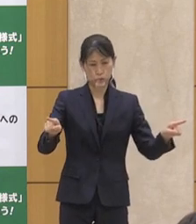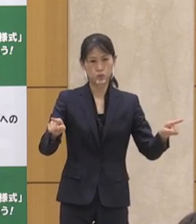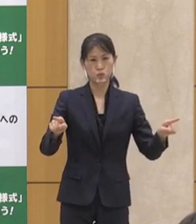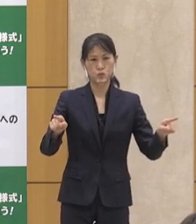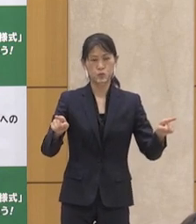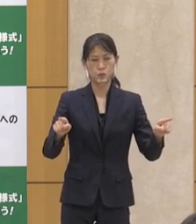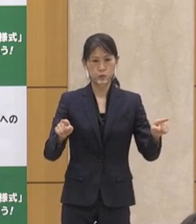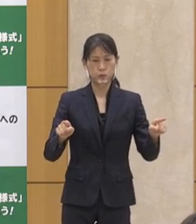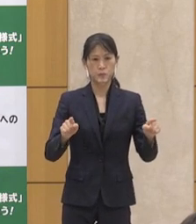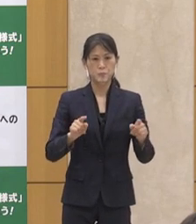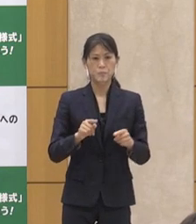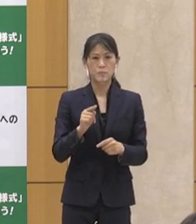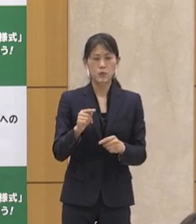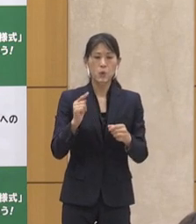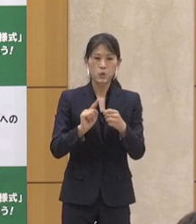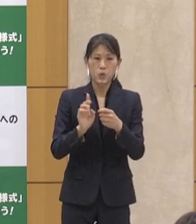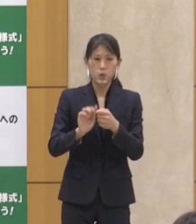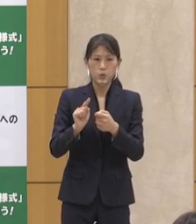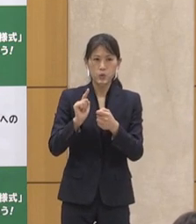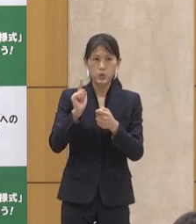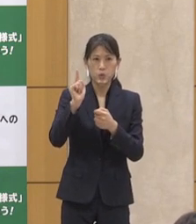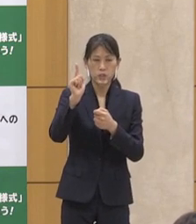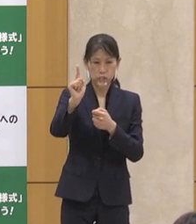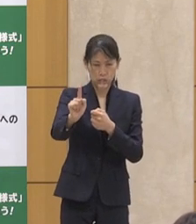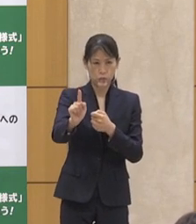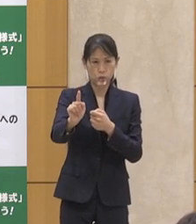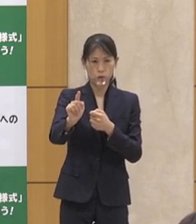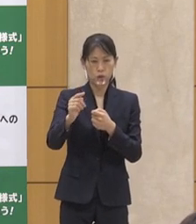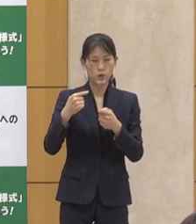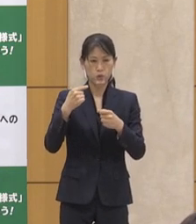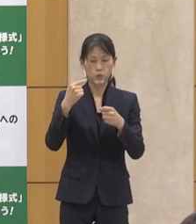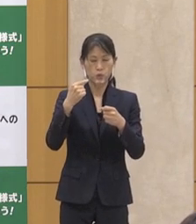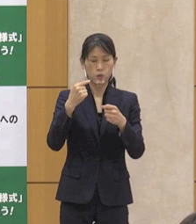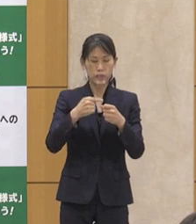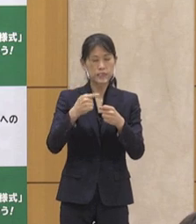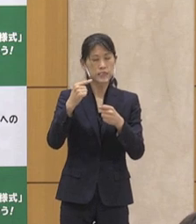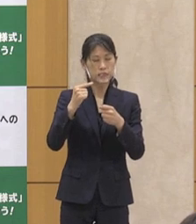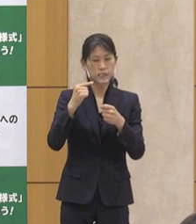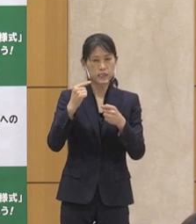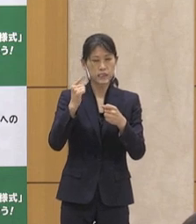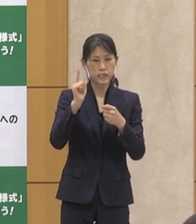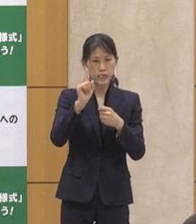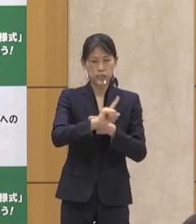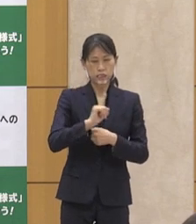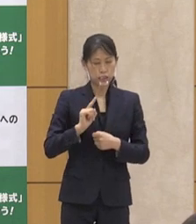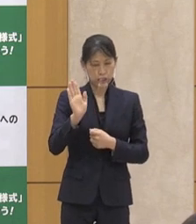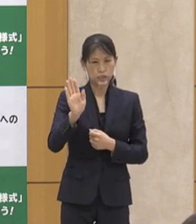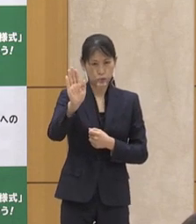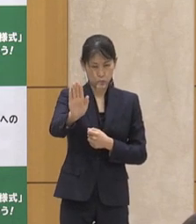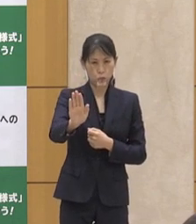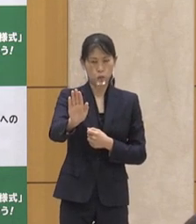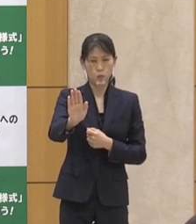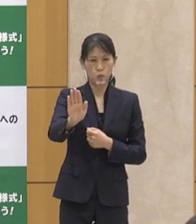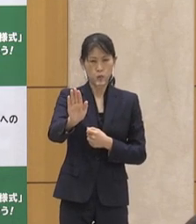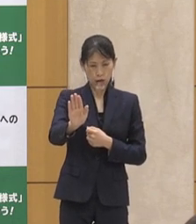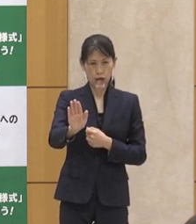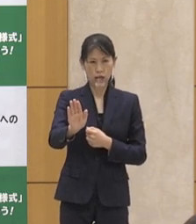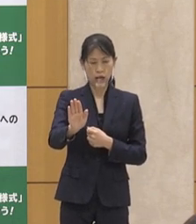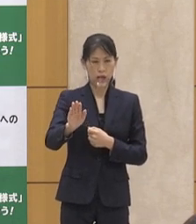日後から社会への協力要請を行うというシナリオを描いております